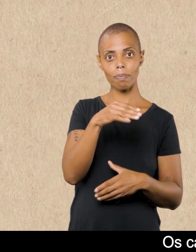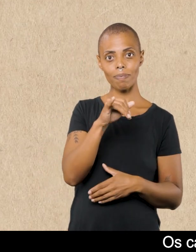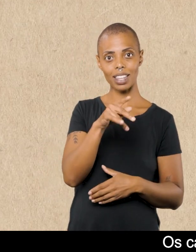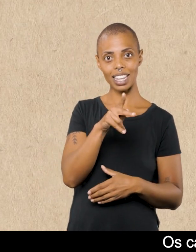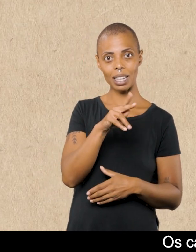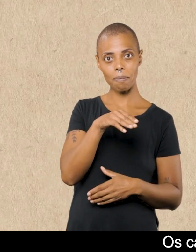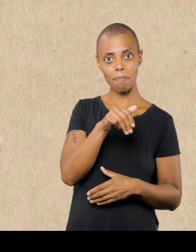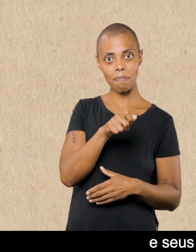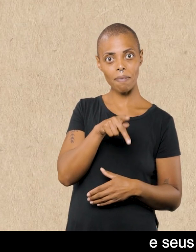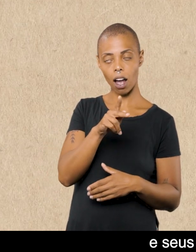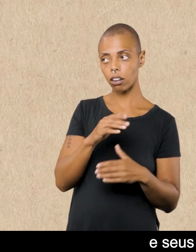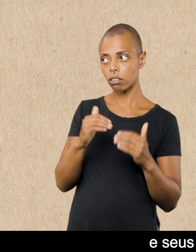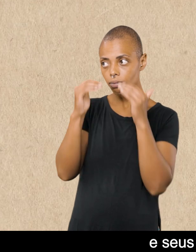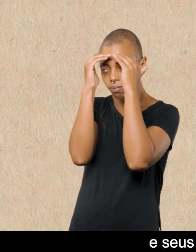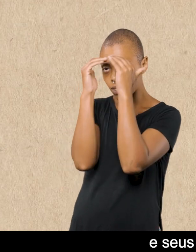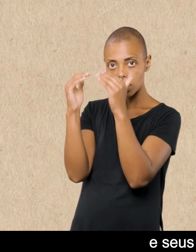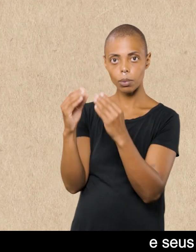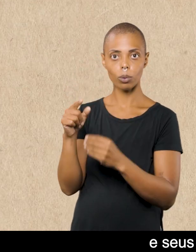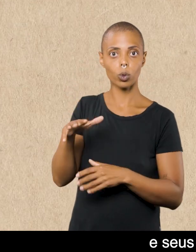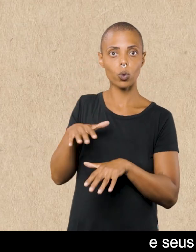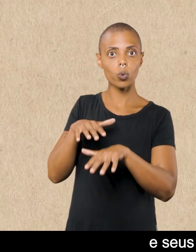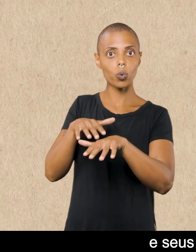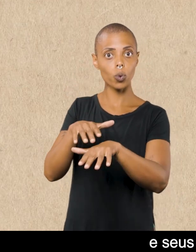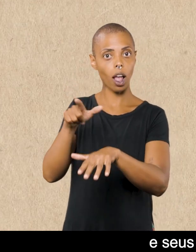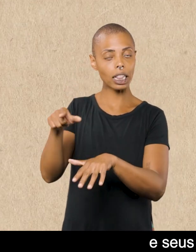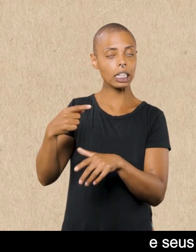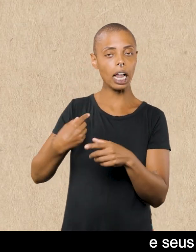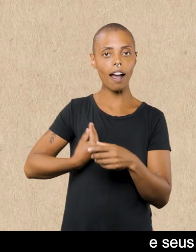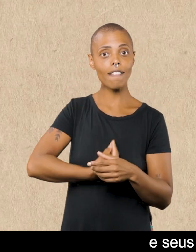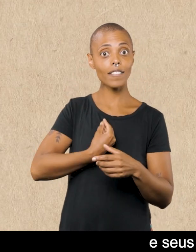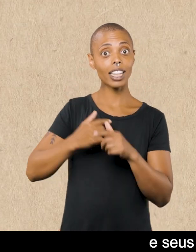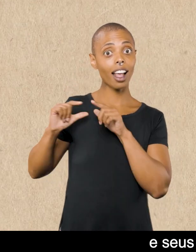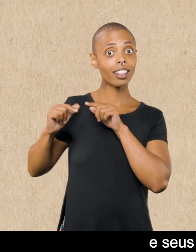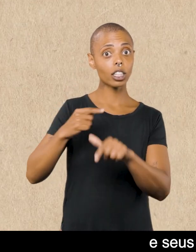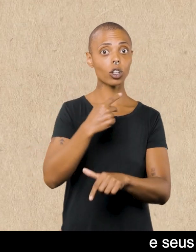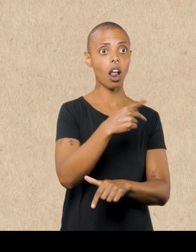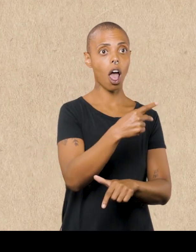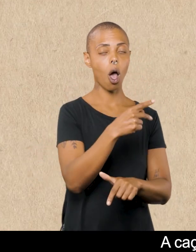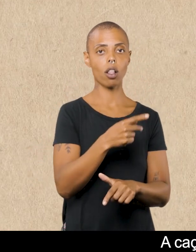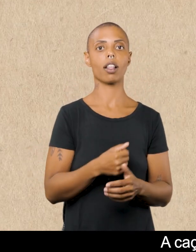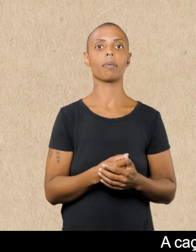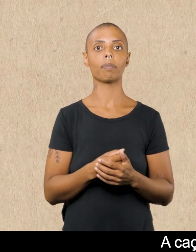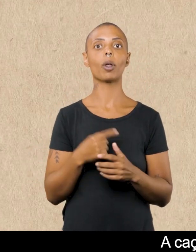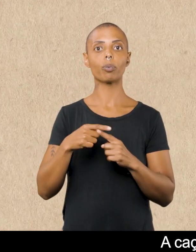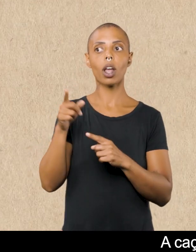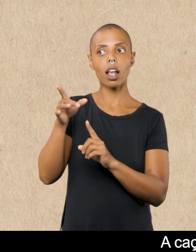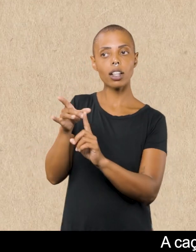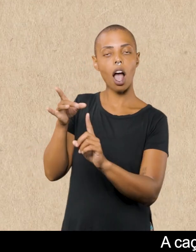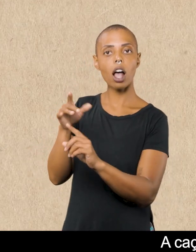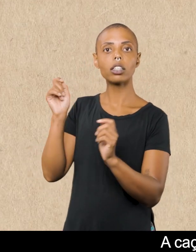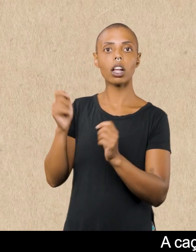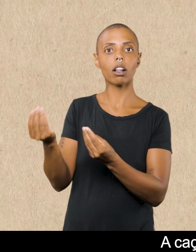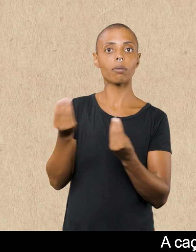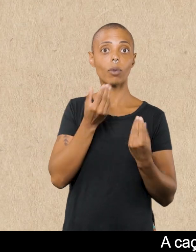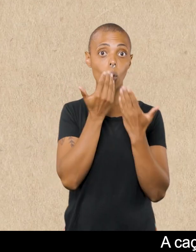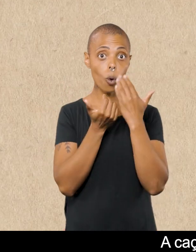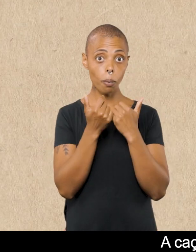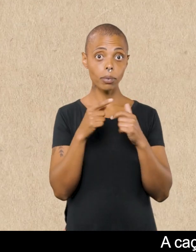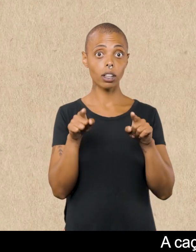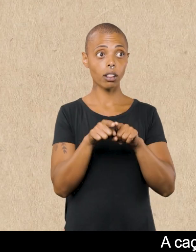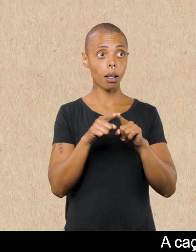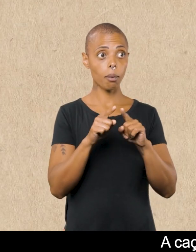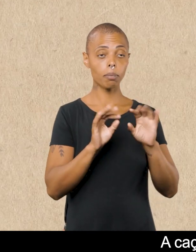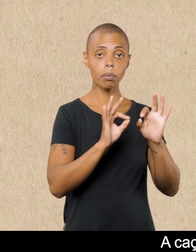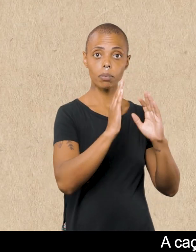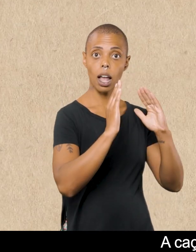Os caribus são animais altamente respeitados pelos Mi'kmaq, e seus rebanhos formavam uma parte central da vida